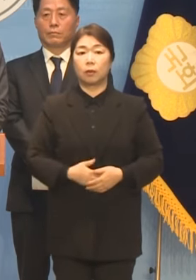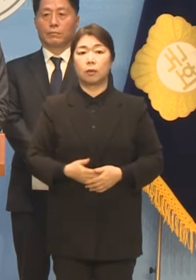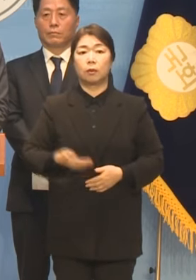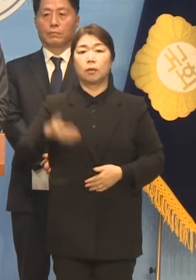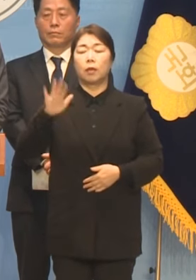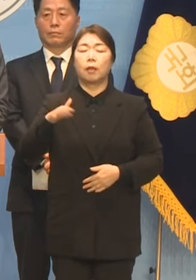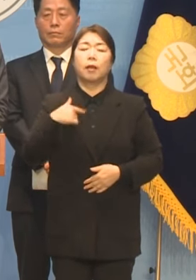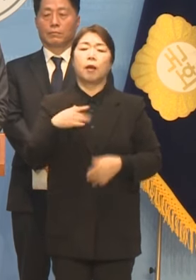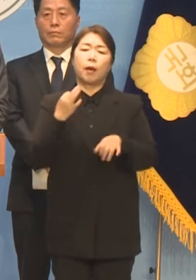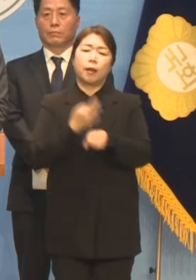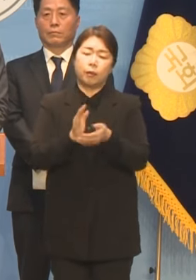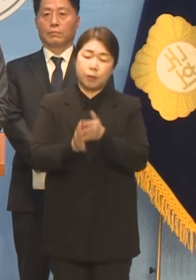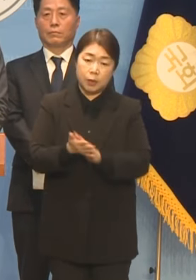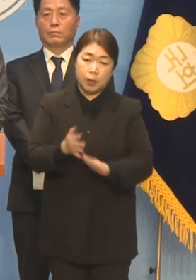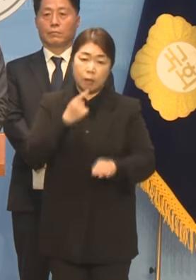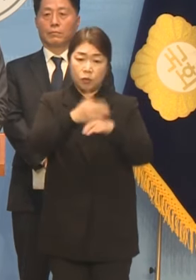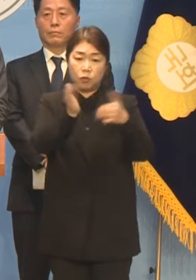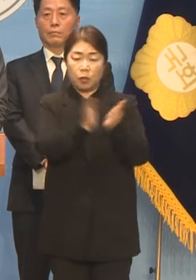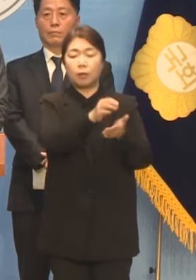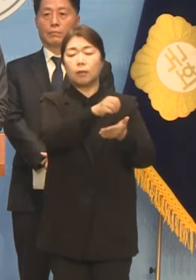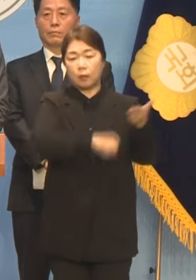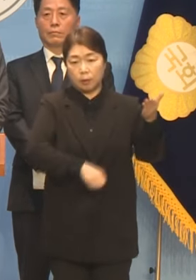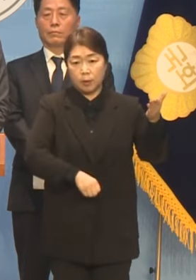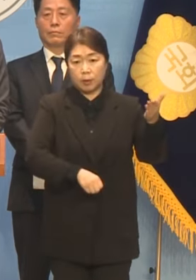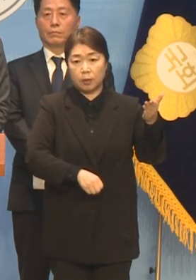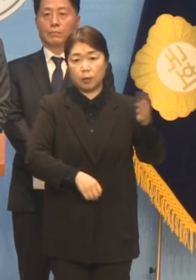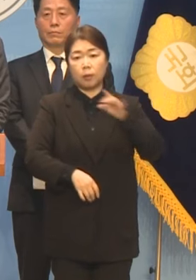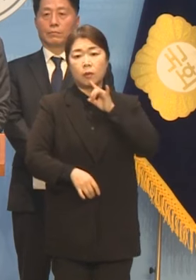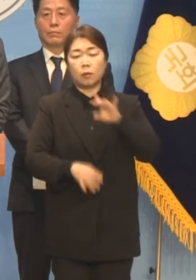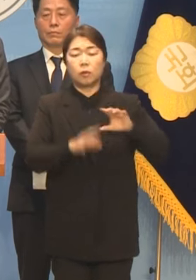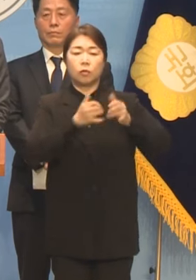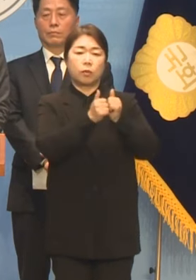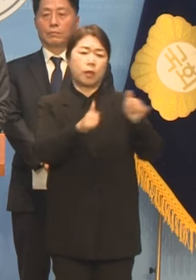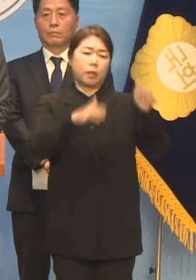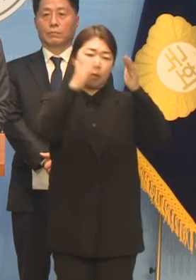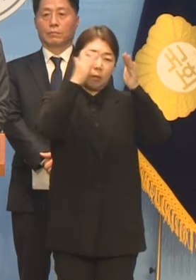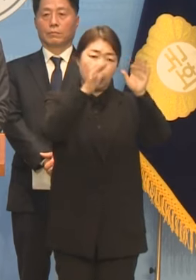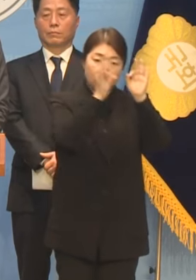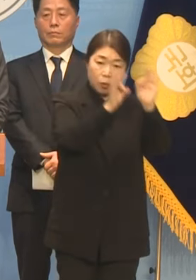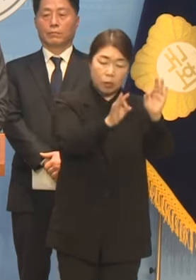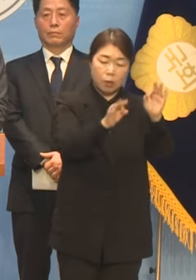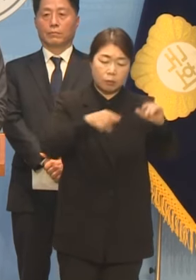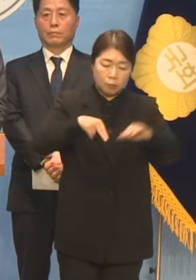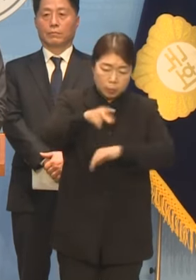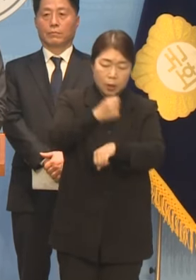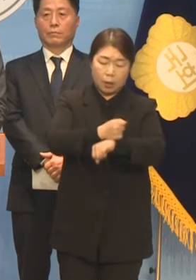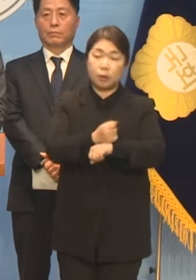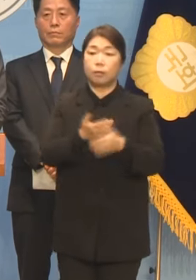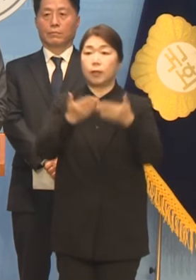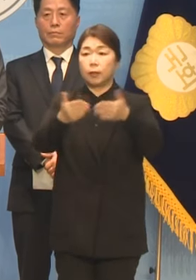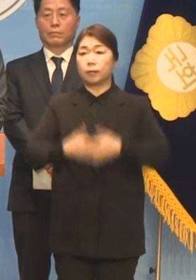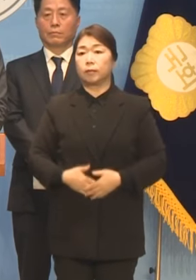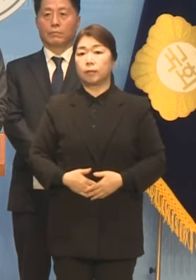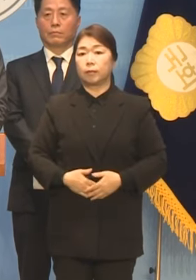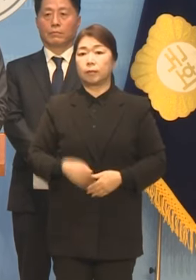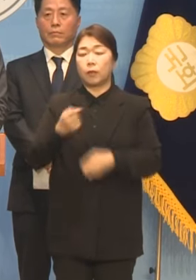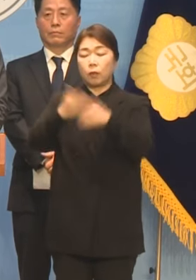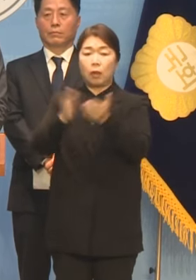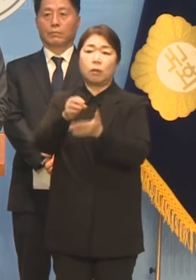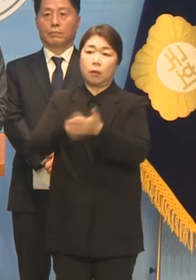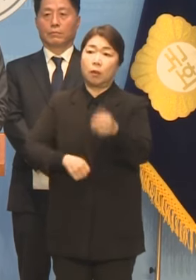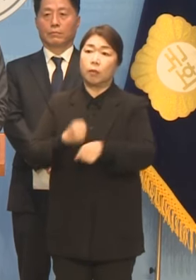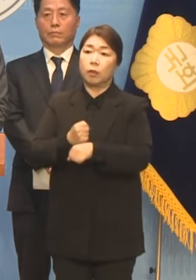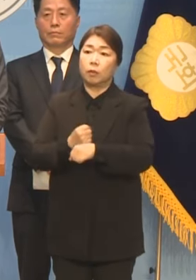없이 민주당을 떠나면서 오직 국민만 바라보고 가겠습니다 민주당을 떠나며